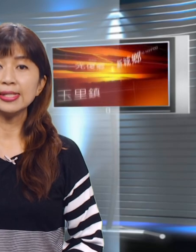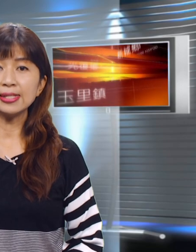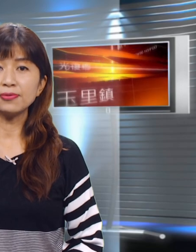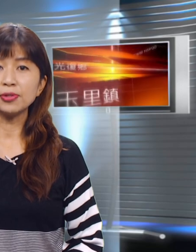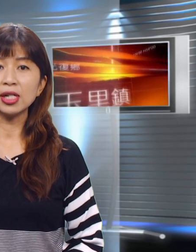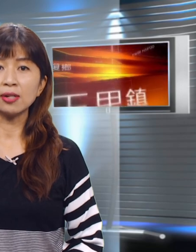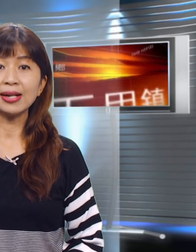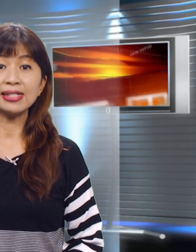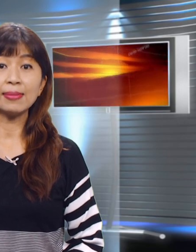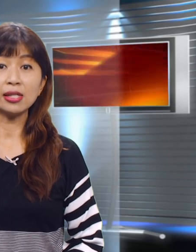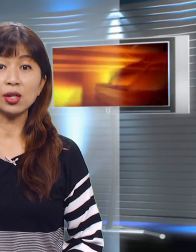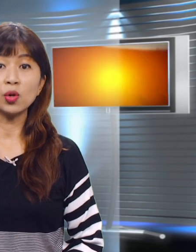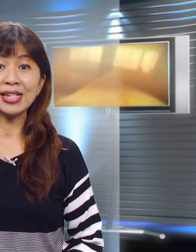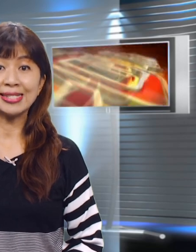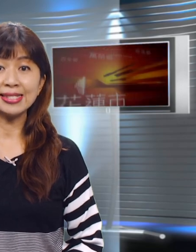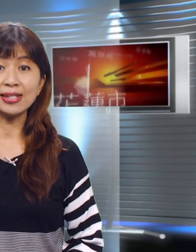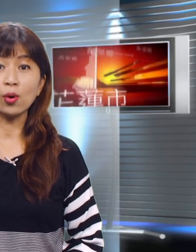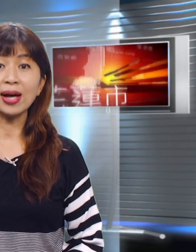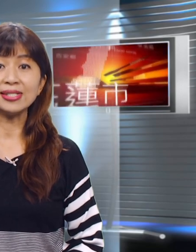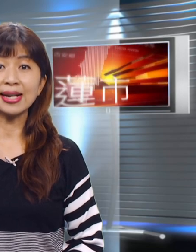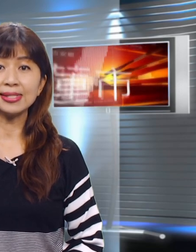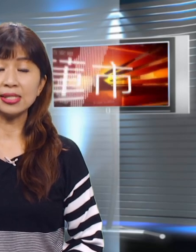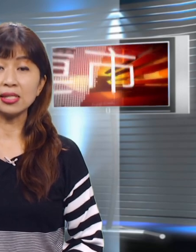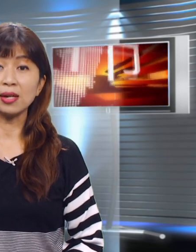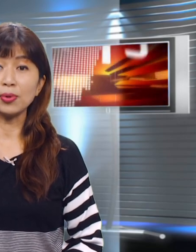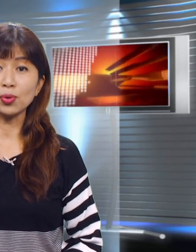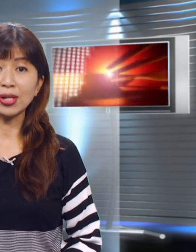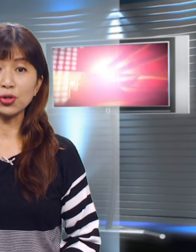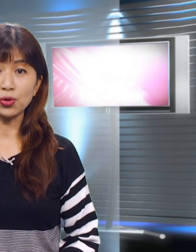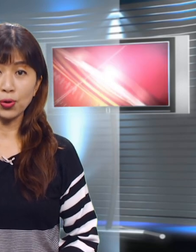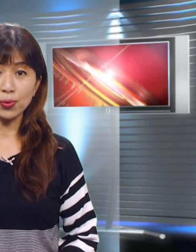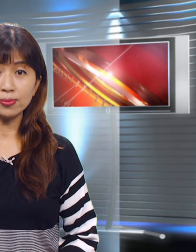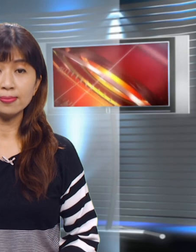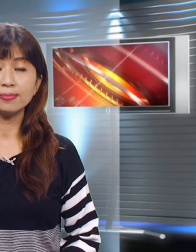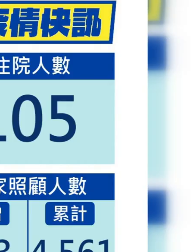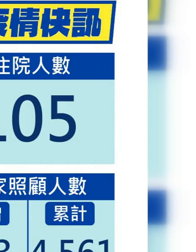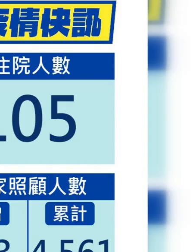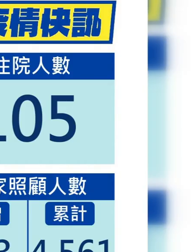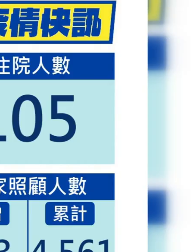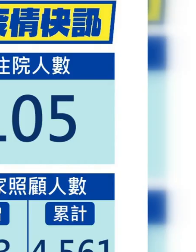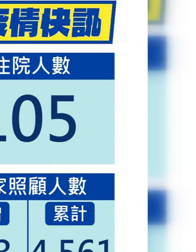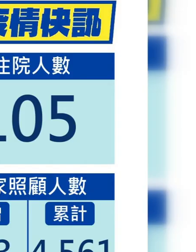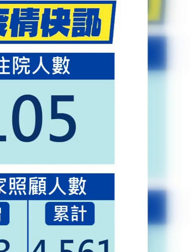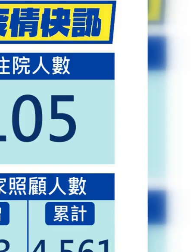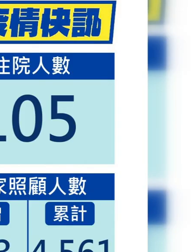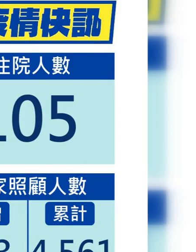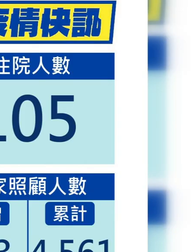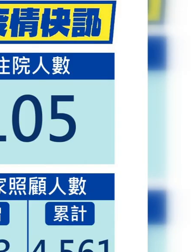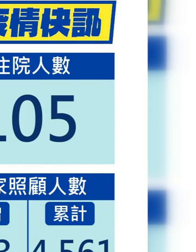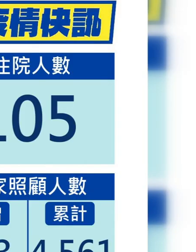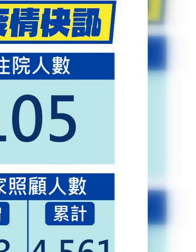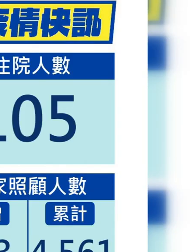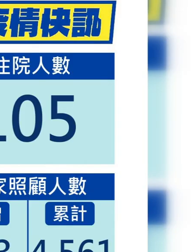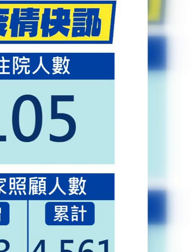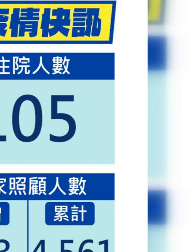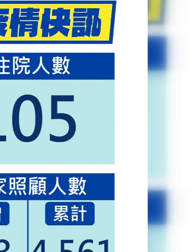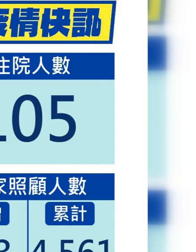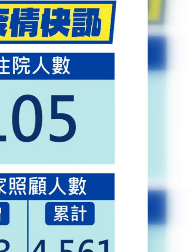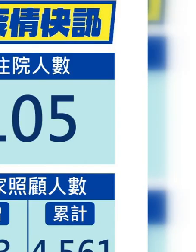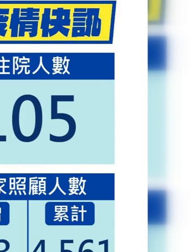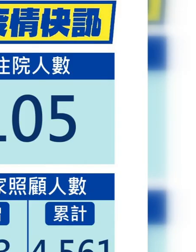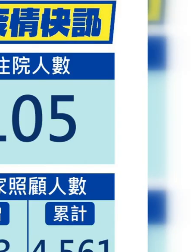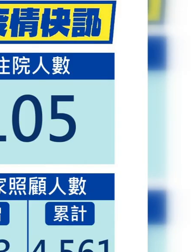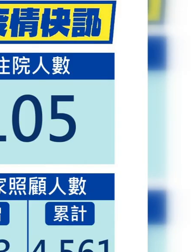呢，县政府会额外加码提供一剂的快筛剂给民众来使用。 花莲9日新增767例确诊个